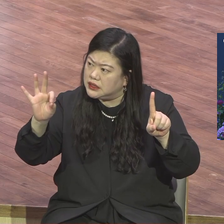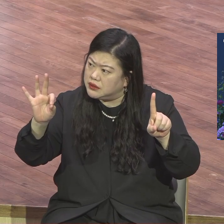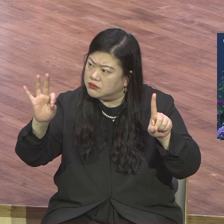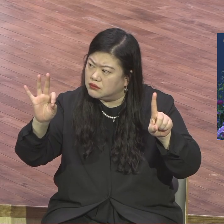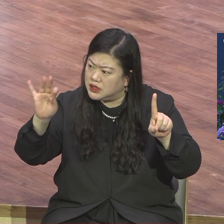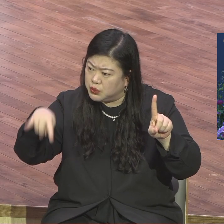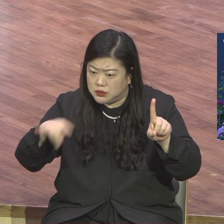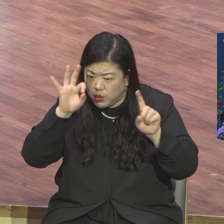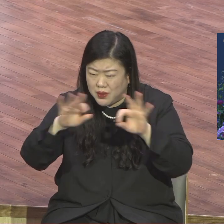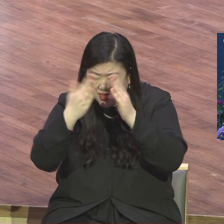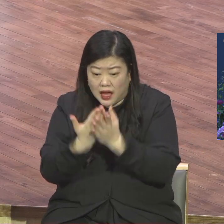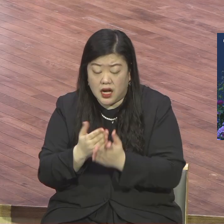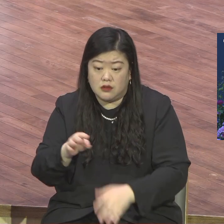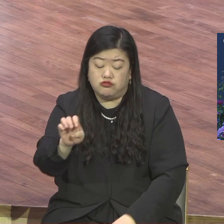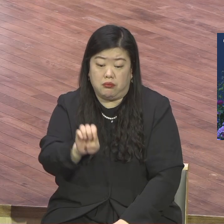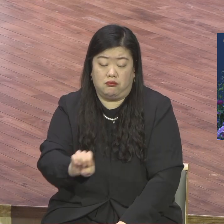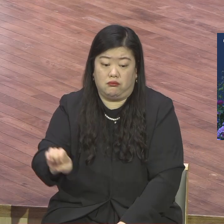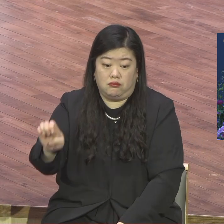차지했습니다.